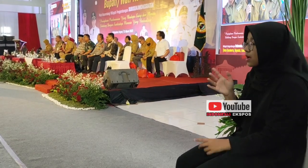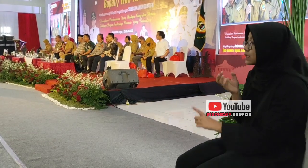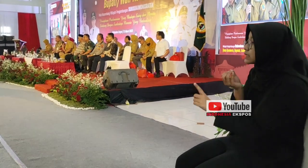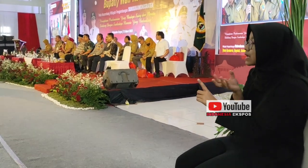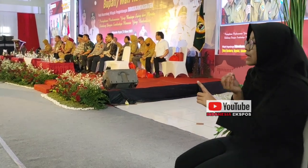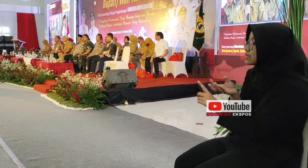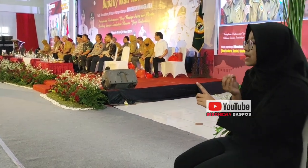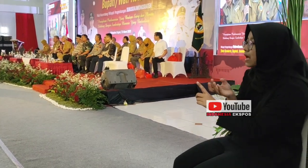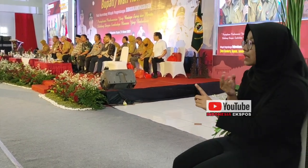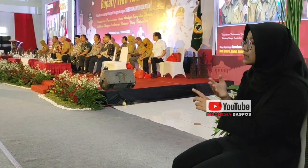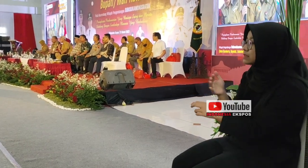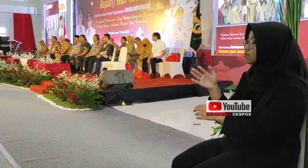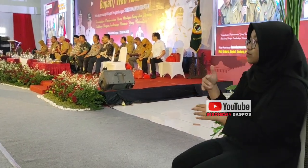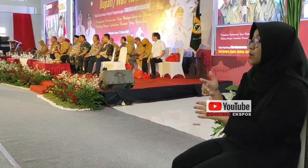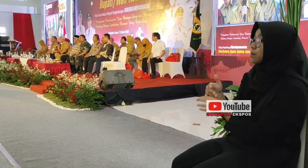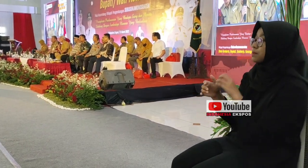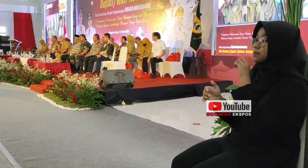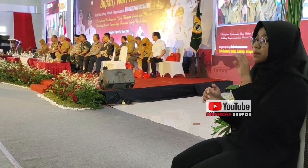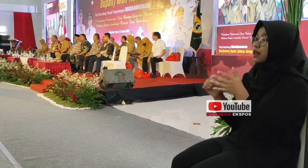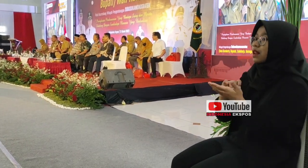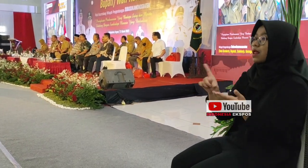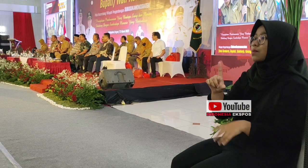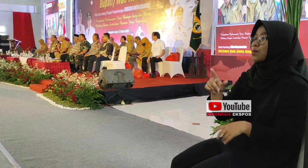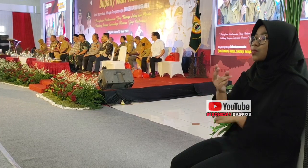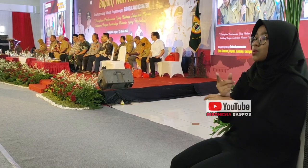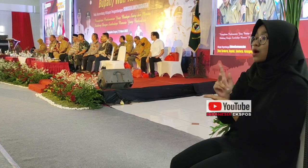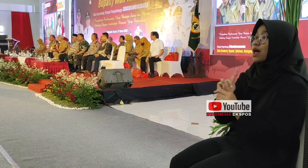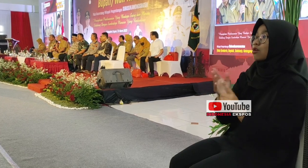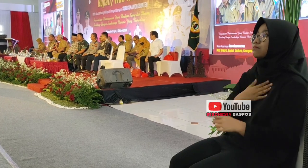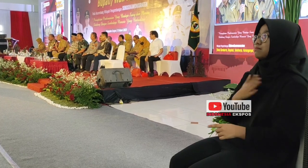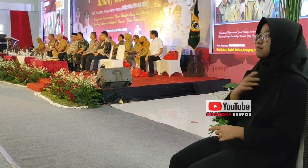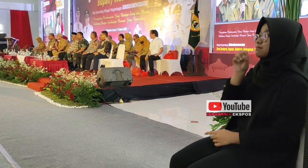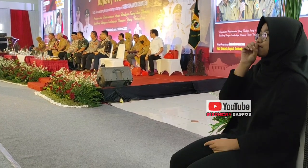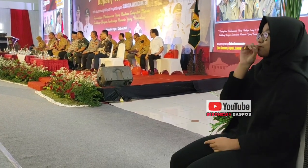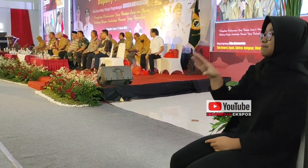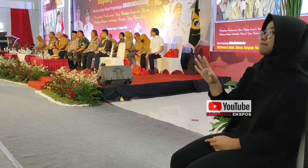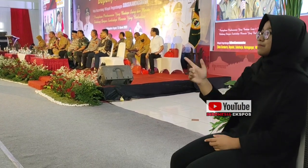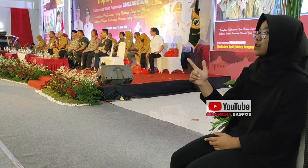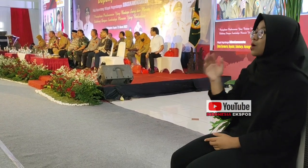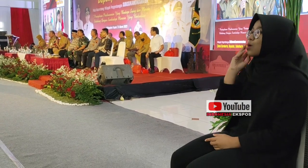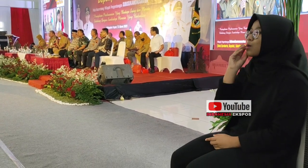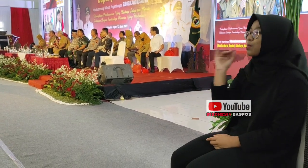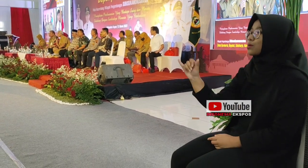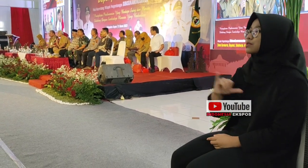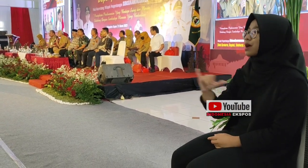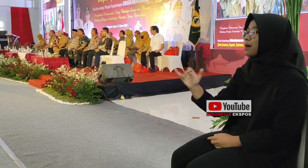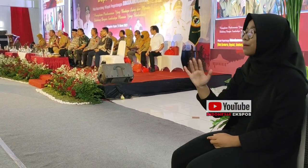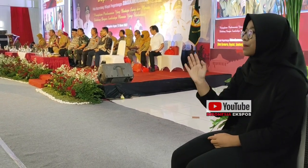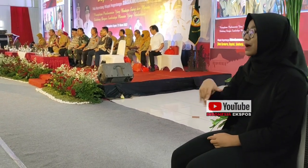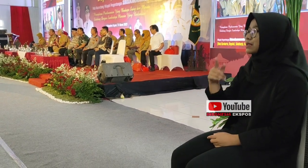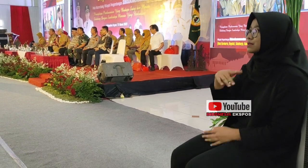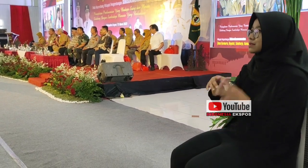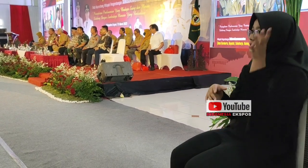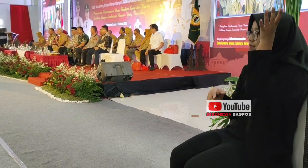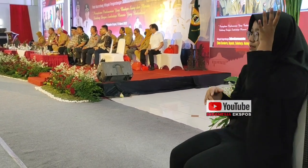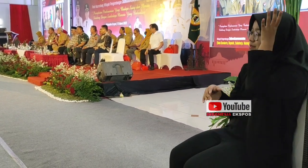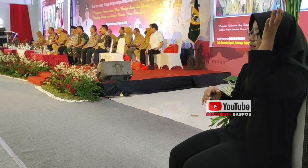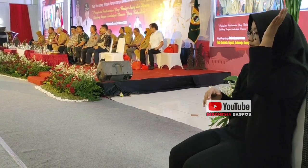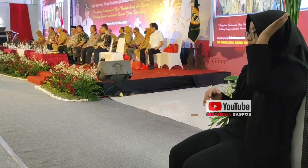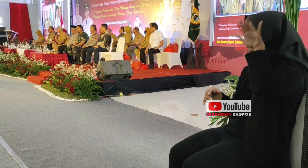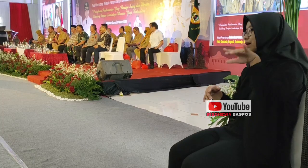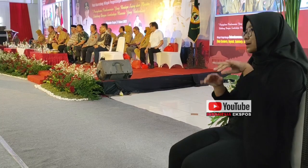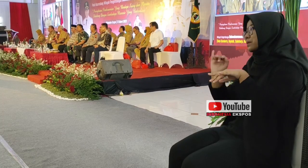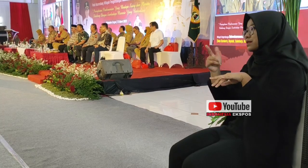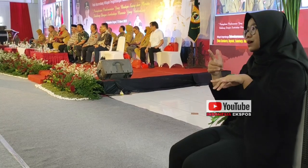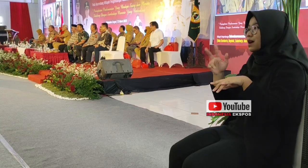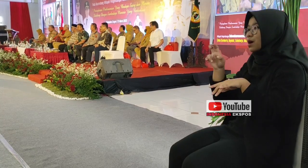dinasihati, kita kasih tahu guru, nanti biar guru yang nasihati. Soalnya kalau kita yang nasihati sama umurnya sama gak bakal mau loh pak. Harus yang tua biasanya